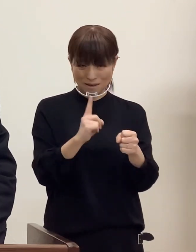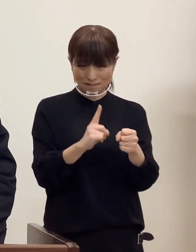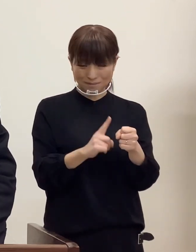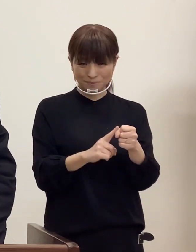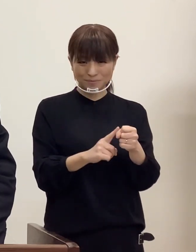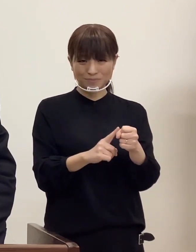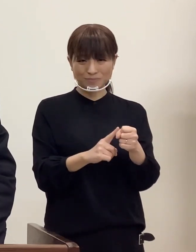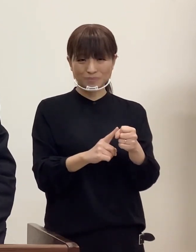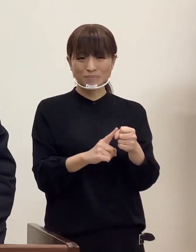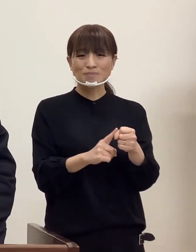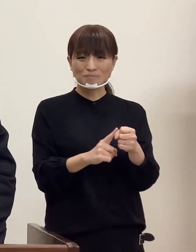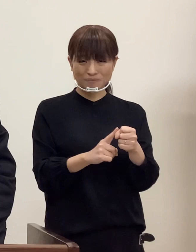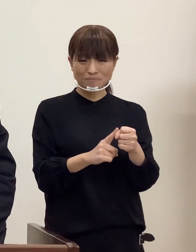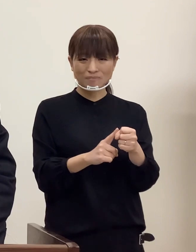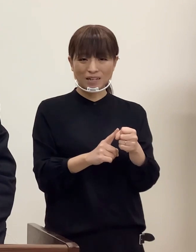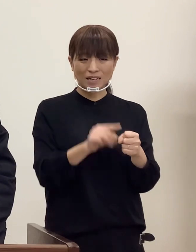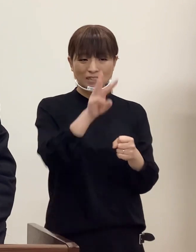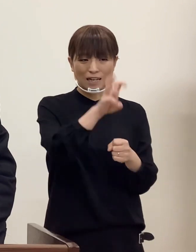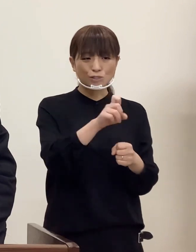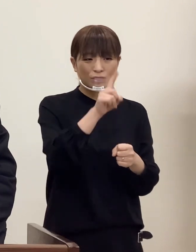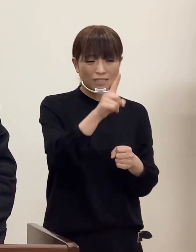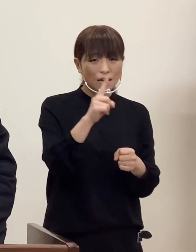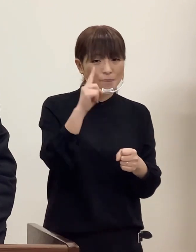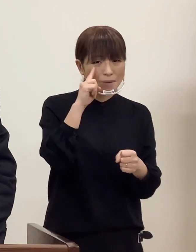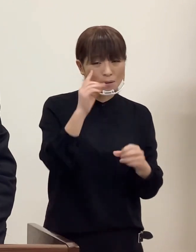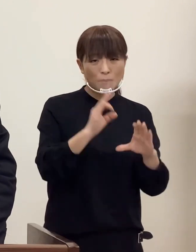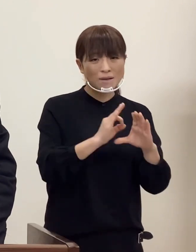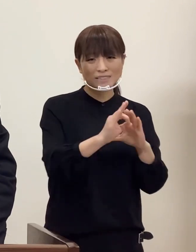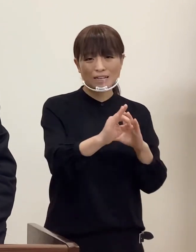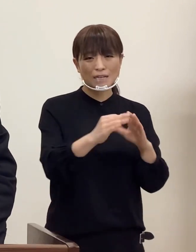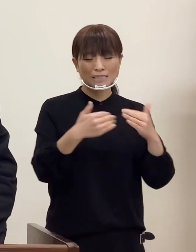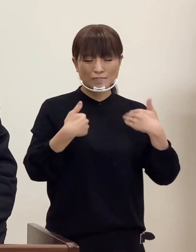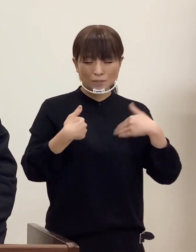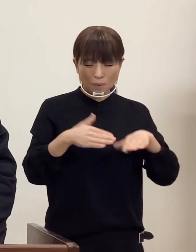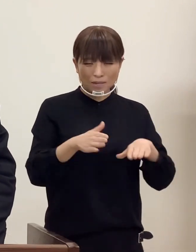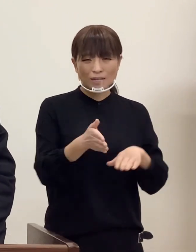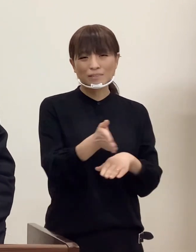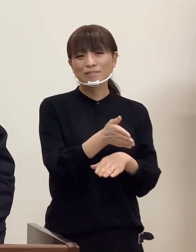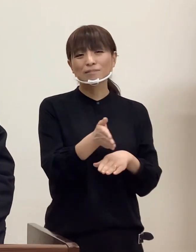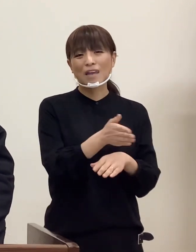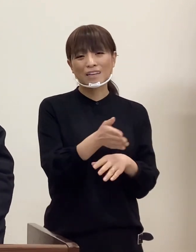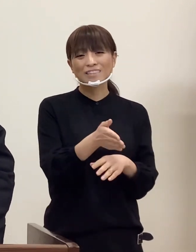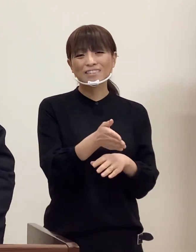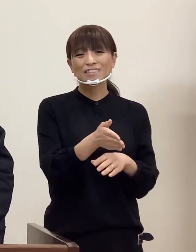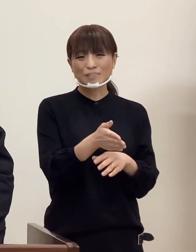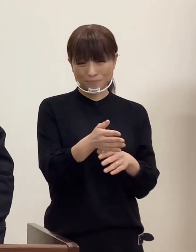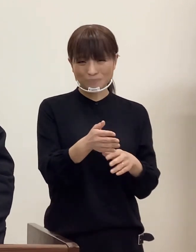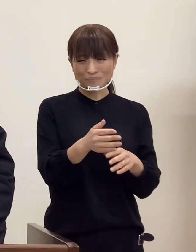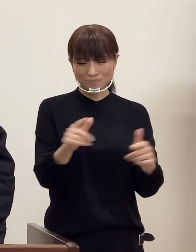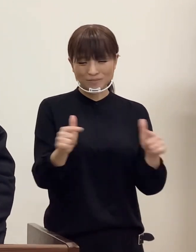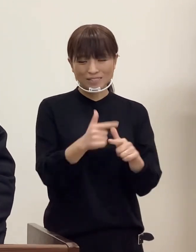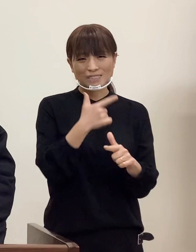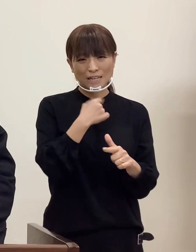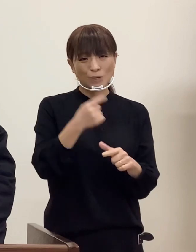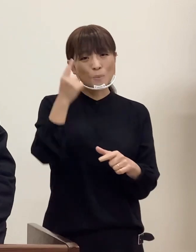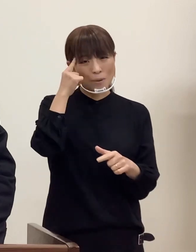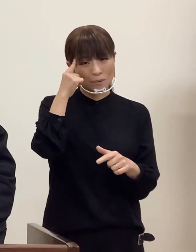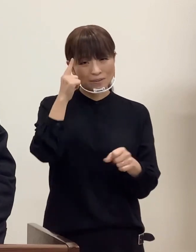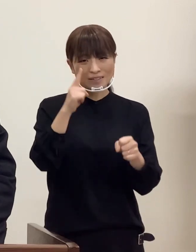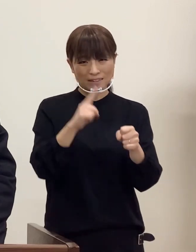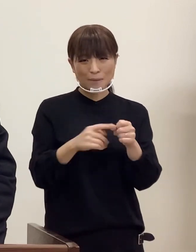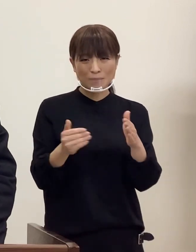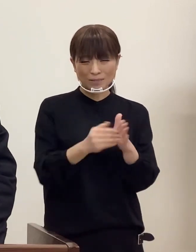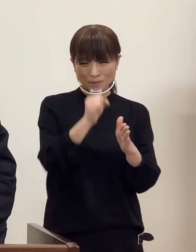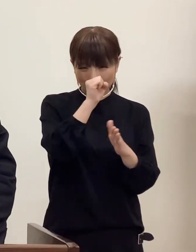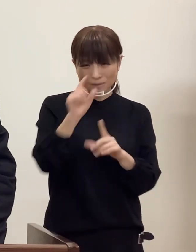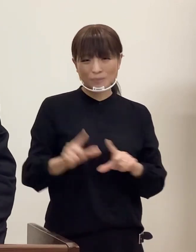た31回目のメッセージを送ることがなくて済むように、どうぞ良い年末をお過